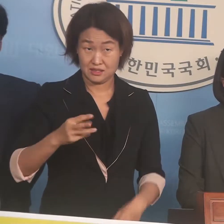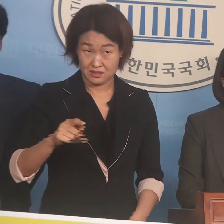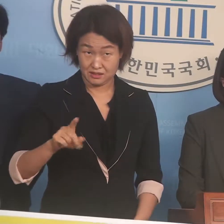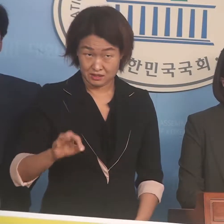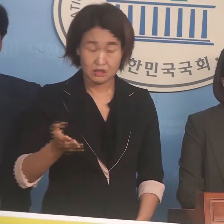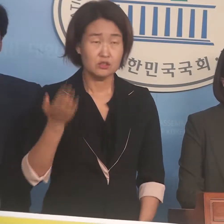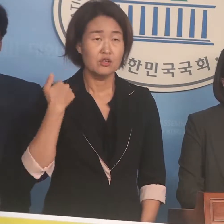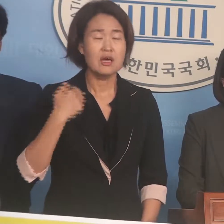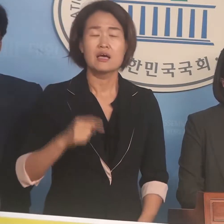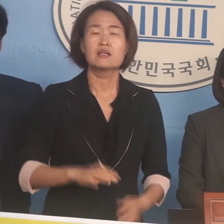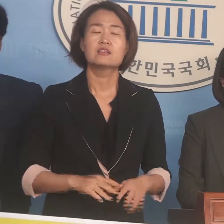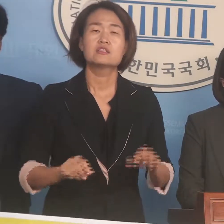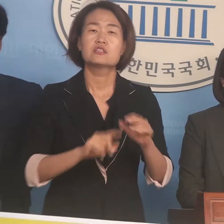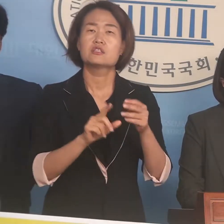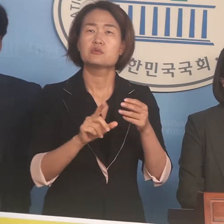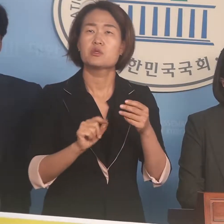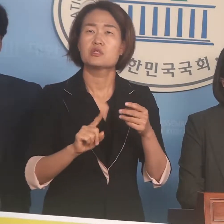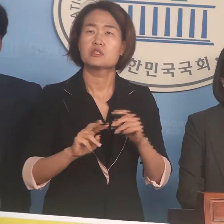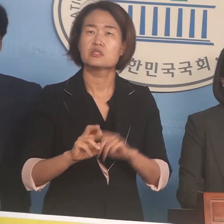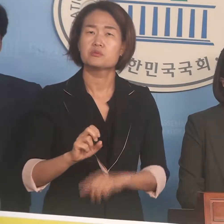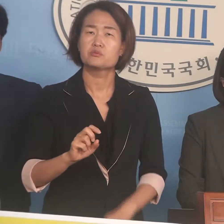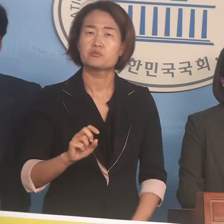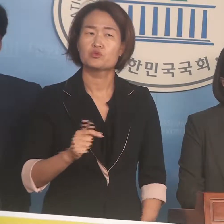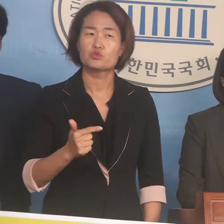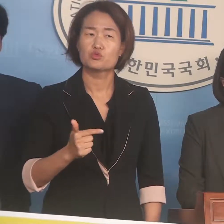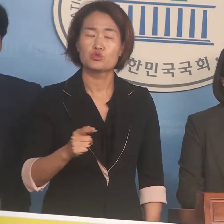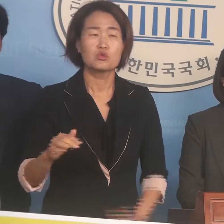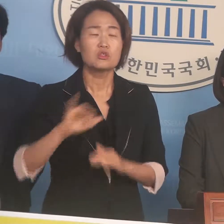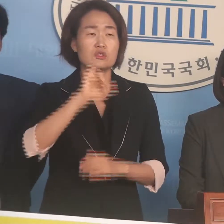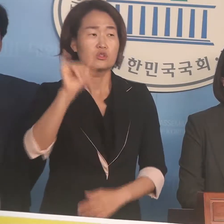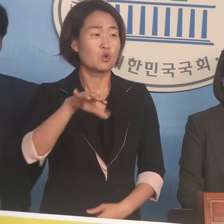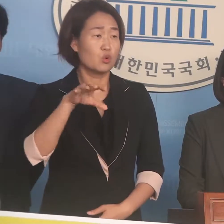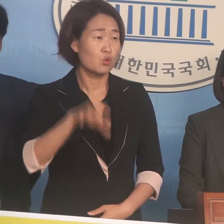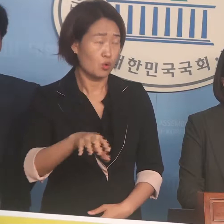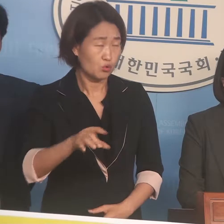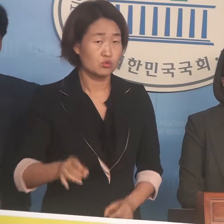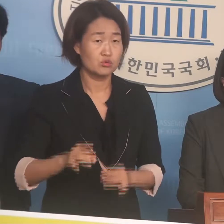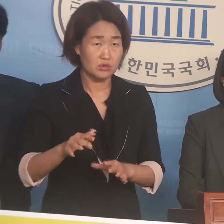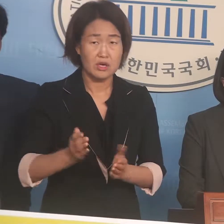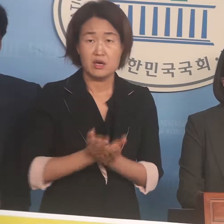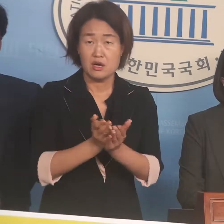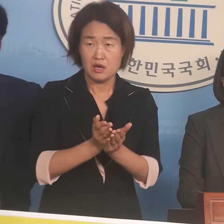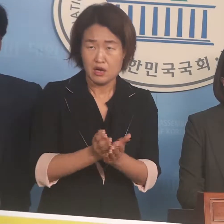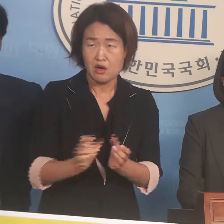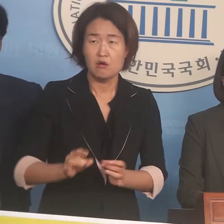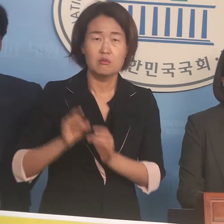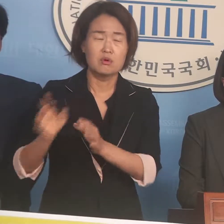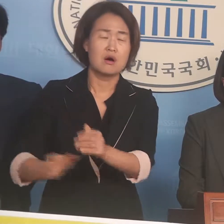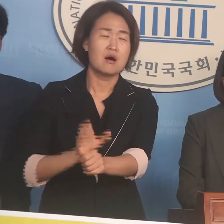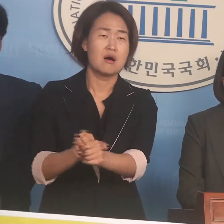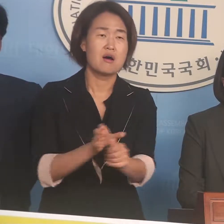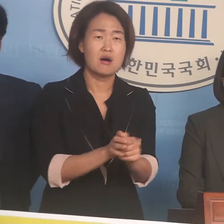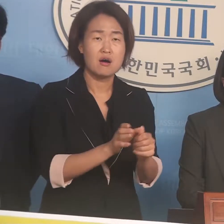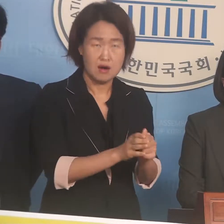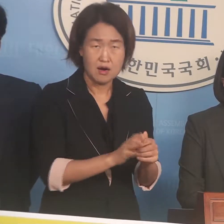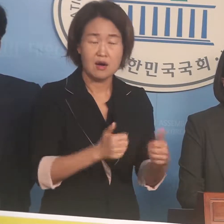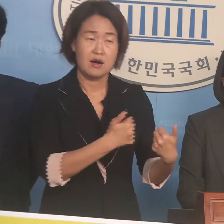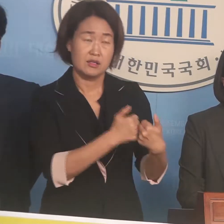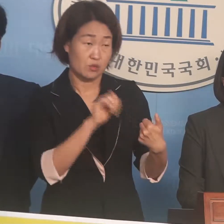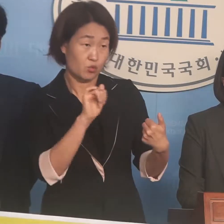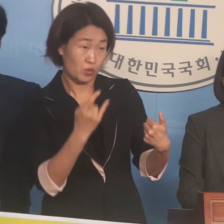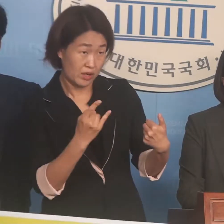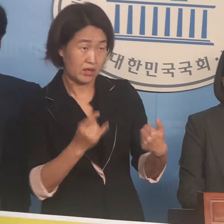12월 26일 여당인 더불어민주당 을지로위원회에서 주최한 조선사 하도급 문제 해결을 위한 간담회에서